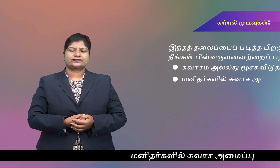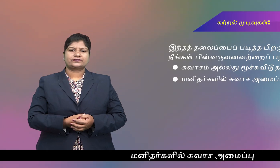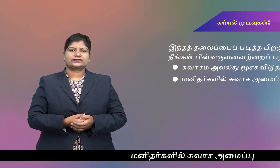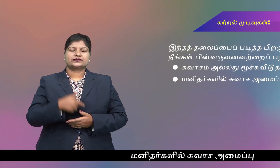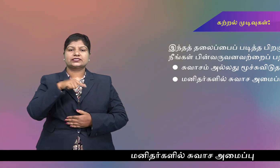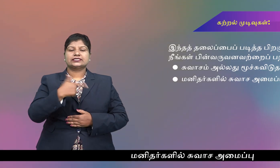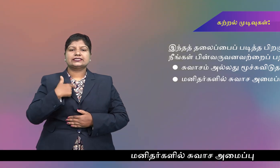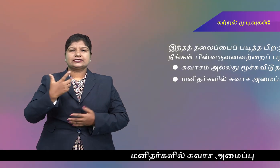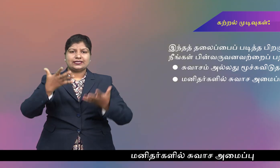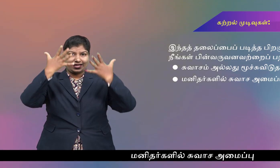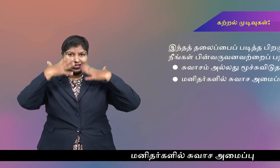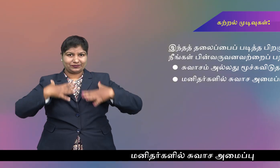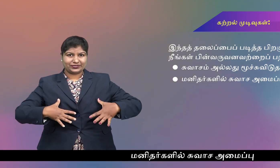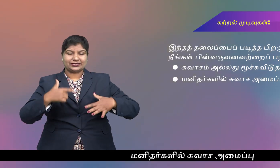மனிதர்களில் சுவாச அமைப்பு,